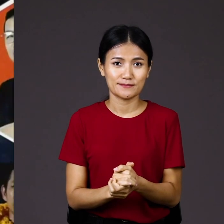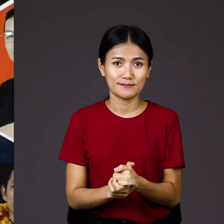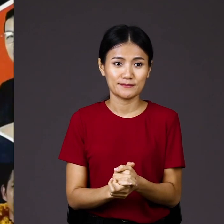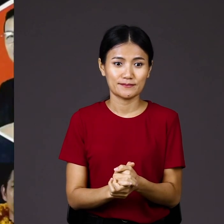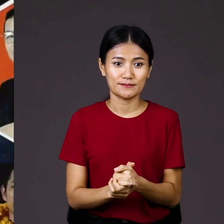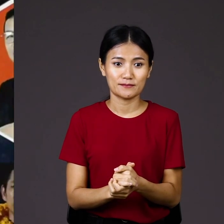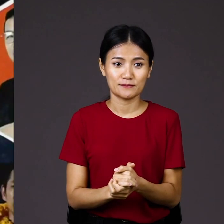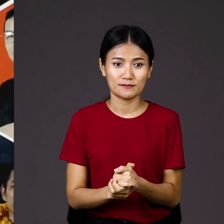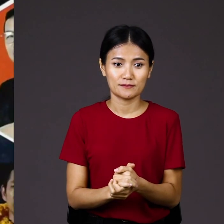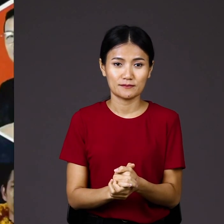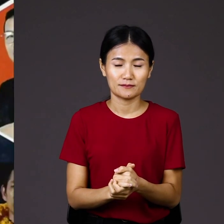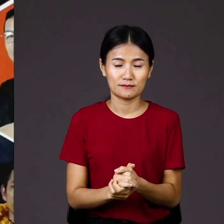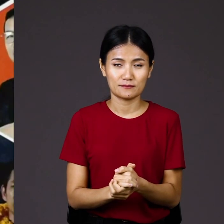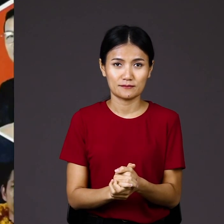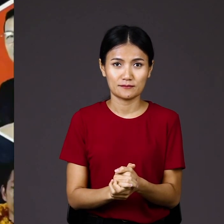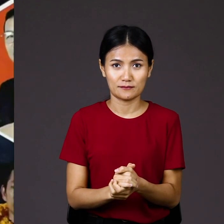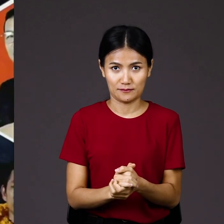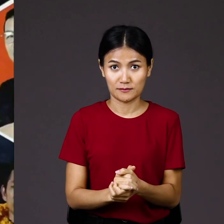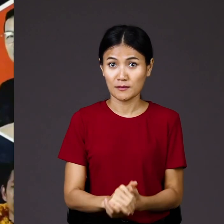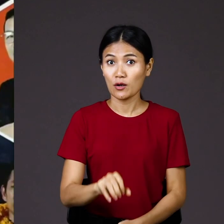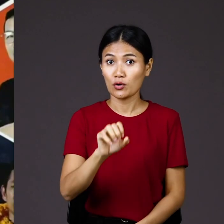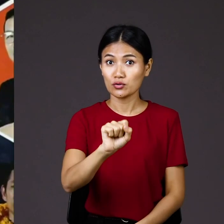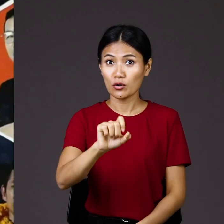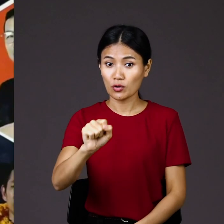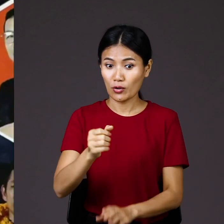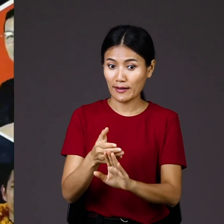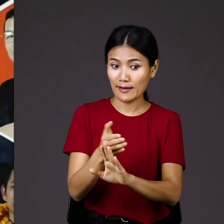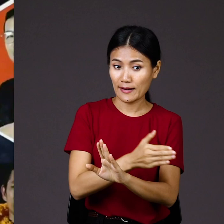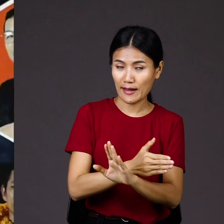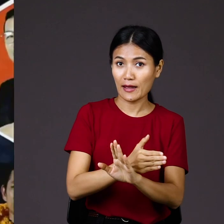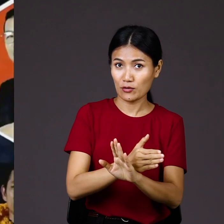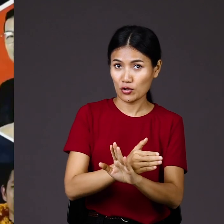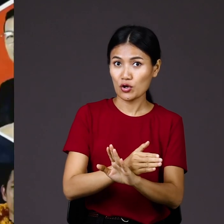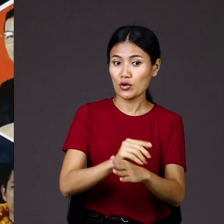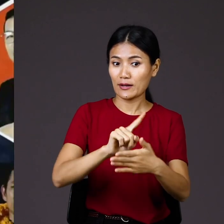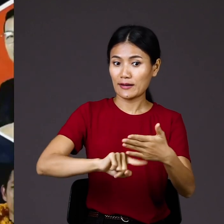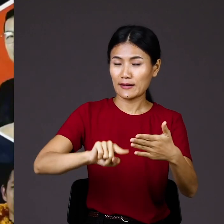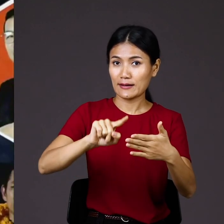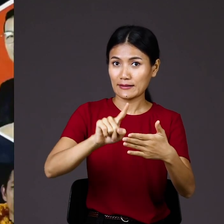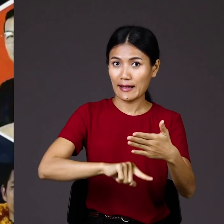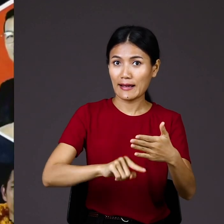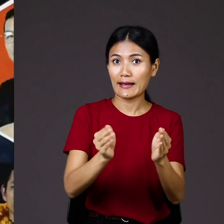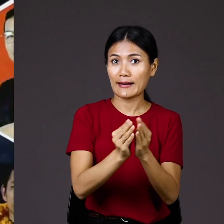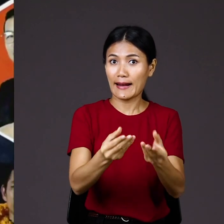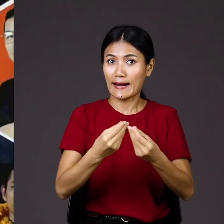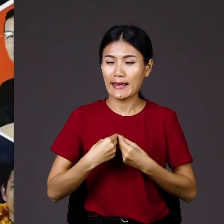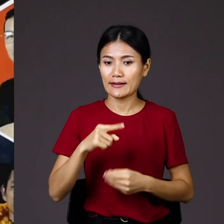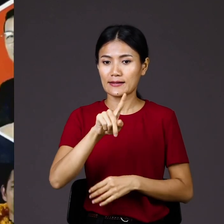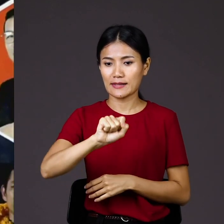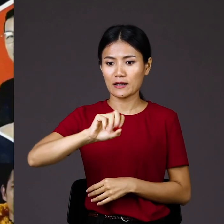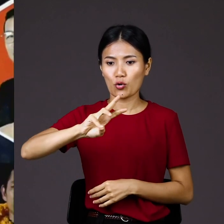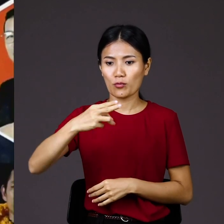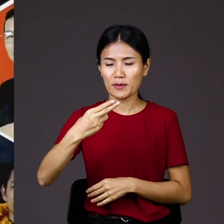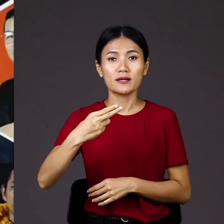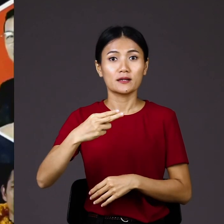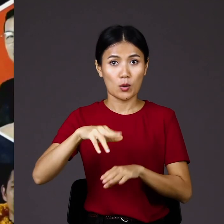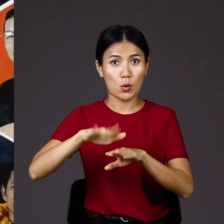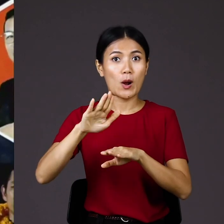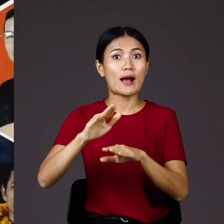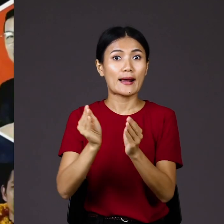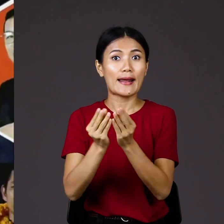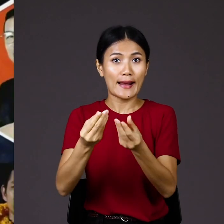เราได้ความไว้วางใจจากการเลือกตั้งส.ส.ครั้งที่แล้วที่นนทบุรี 160,000 กว่าคะแนนได้ทั้งประเท